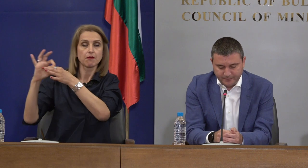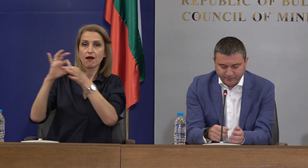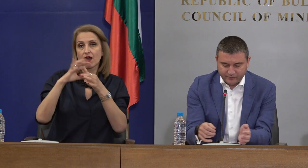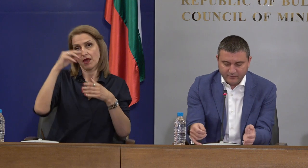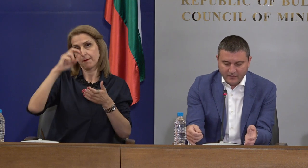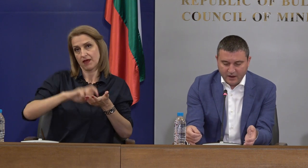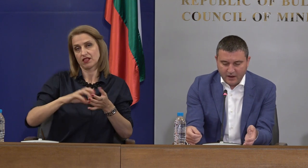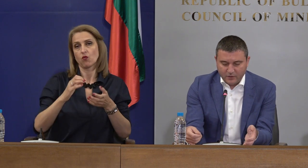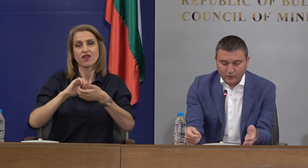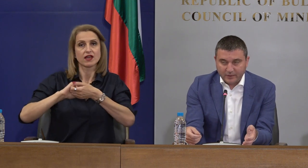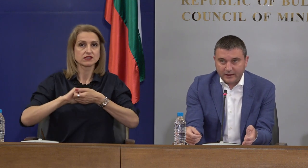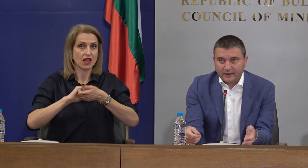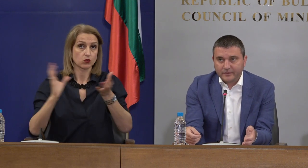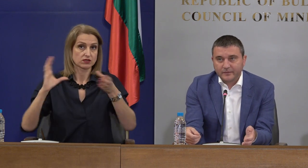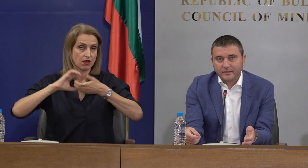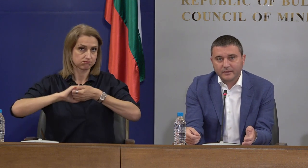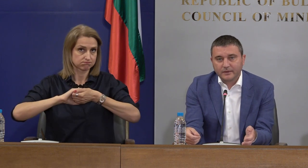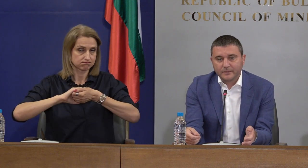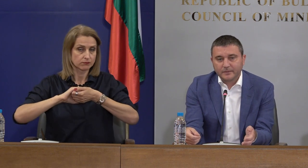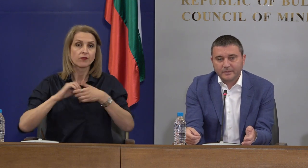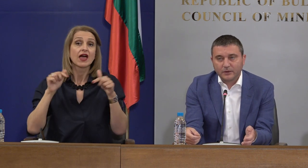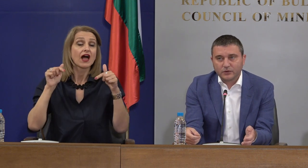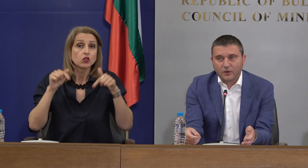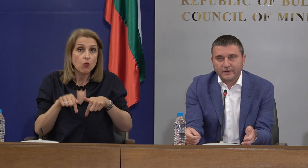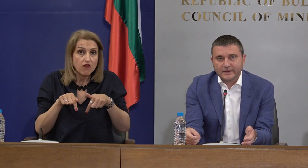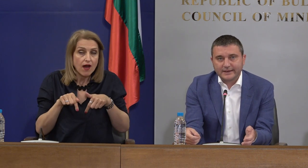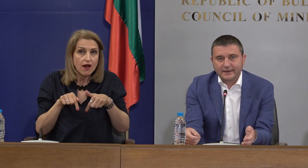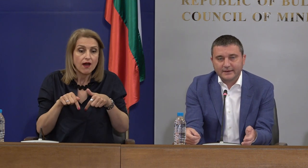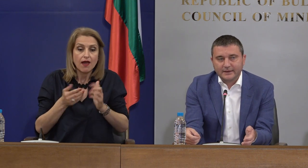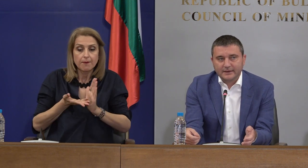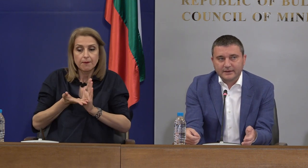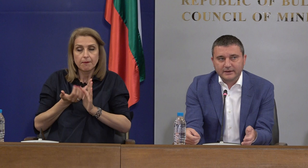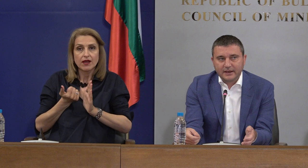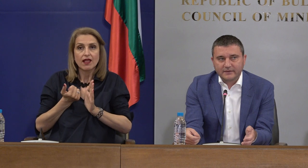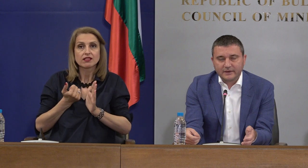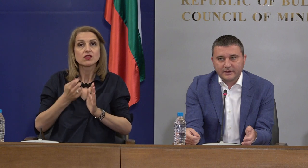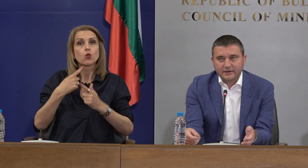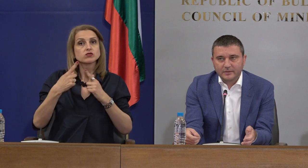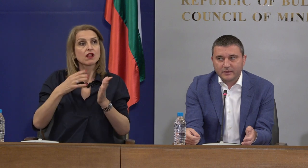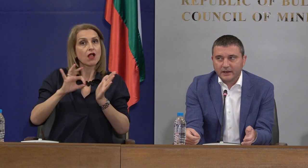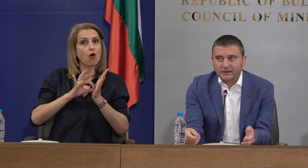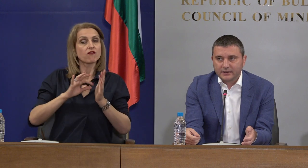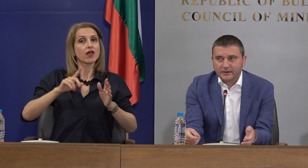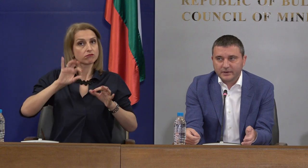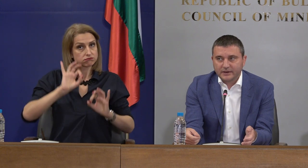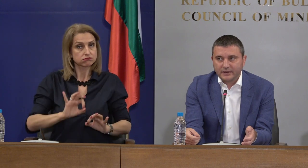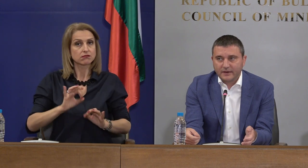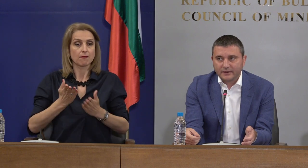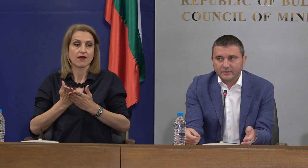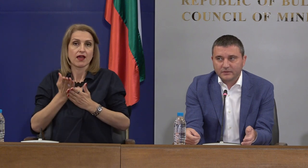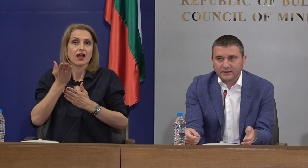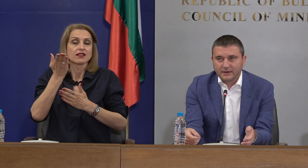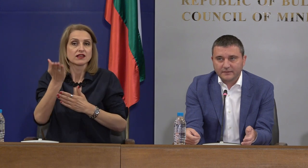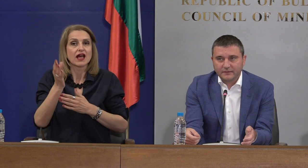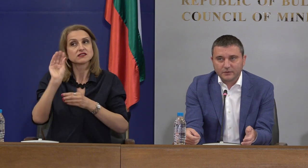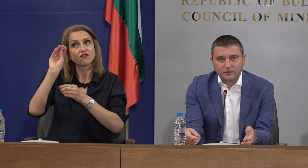съюз, което пък е предусловие за кандидатстване на България за съединяване